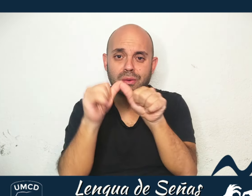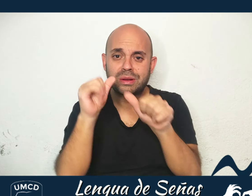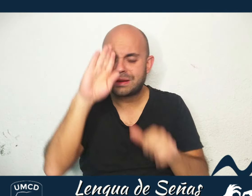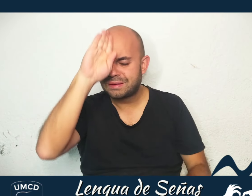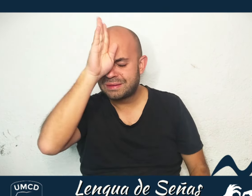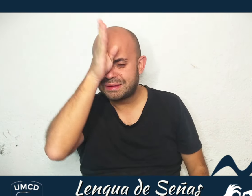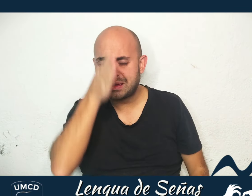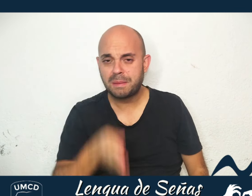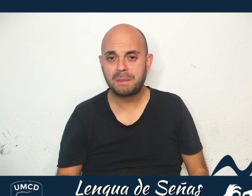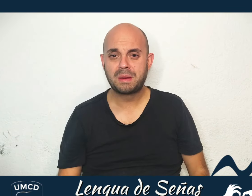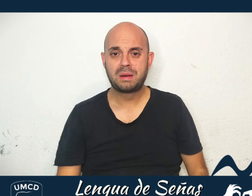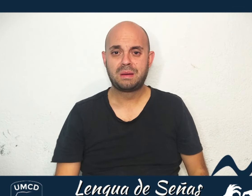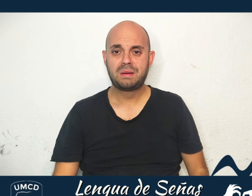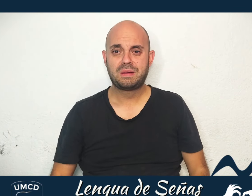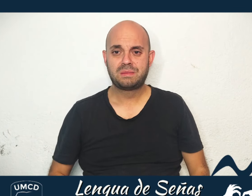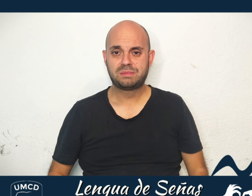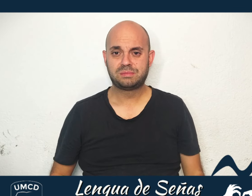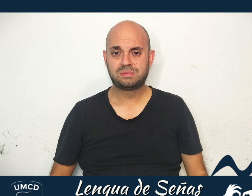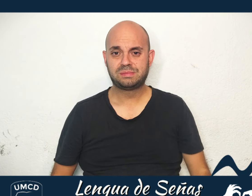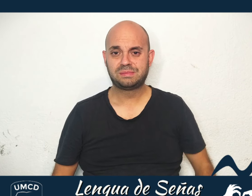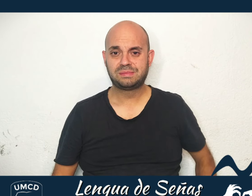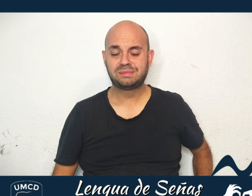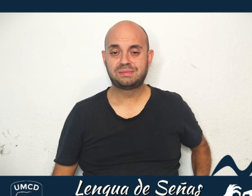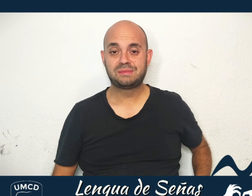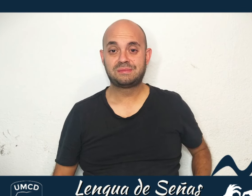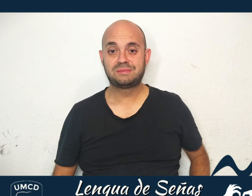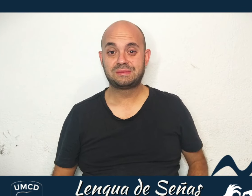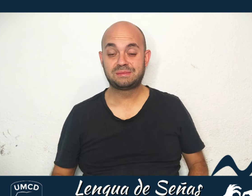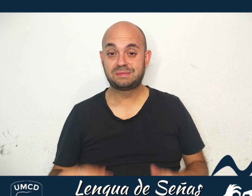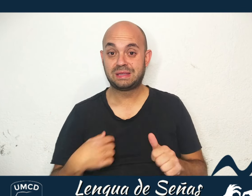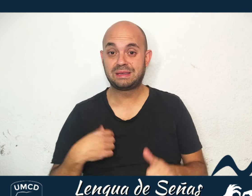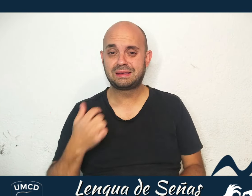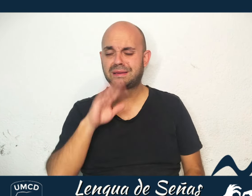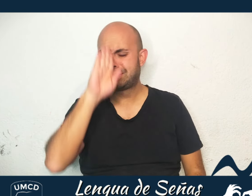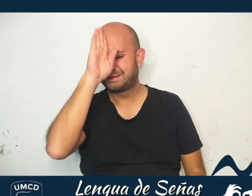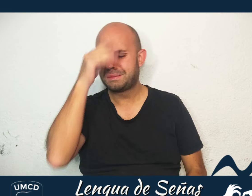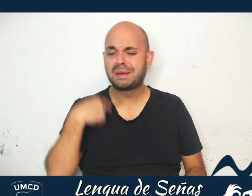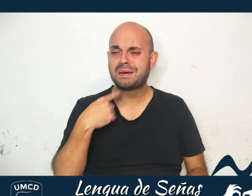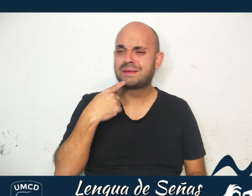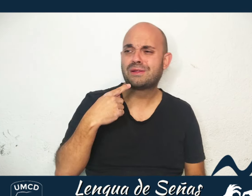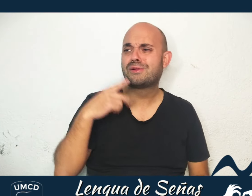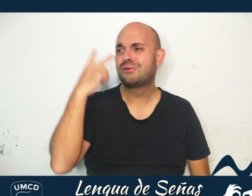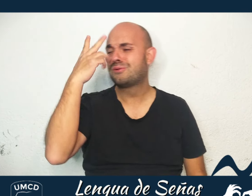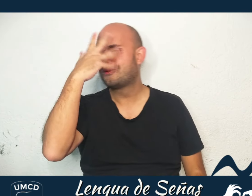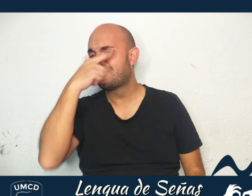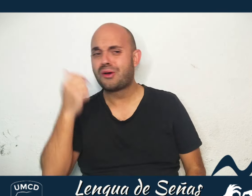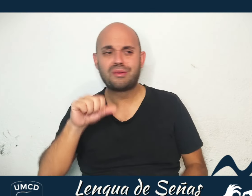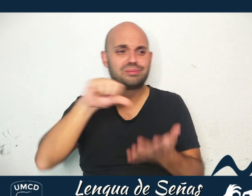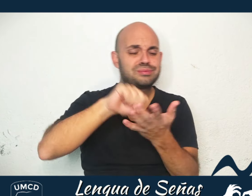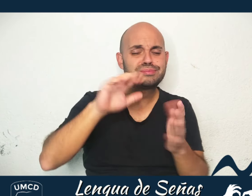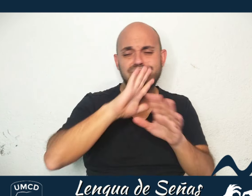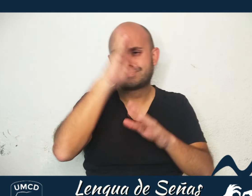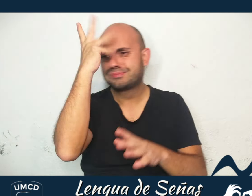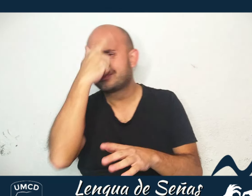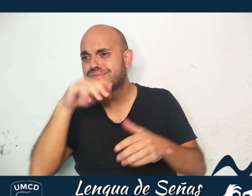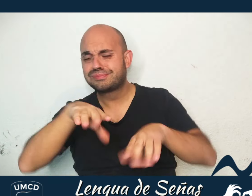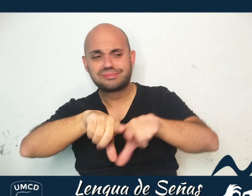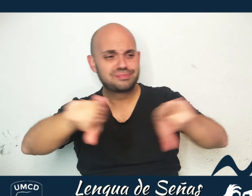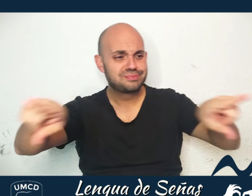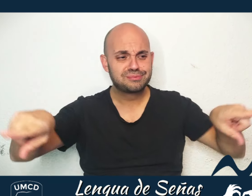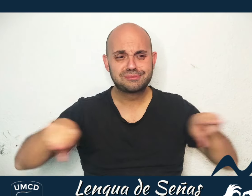nosotros tenemos un lugar a donde vamos a ir, ese tercer cielo, ese paraíso. Pero la Biblia también nos